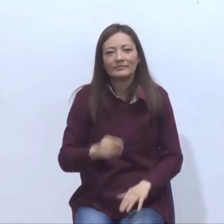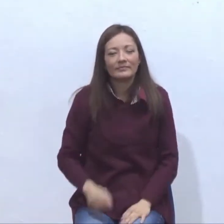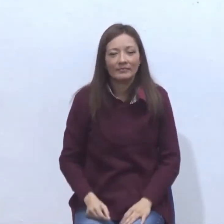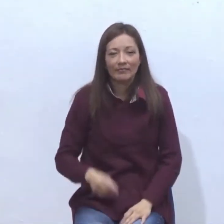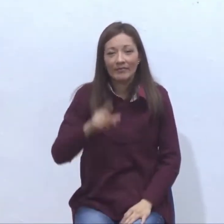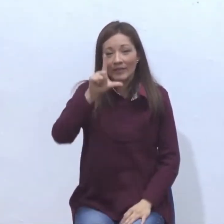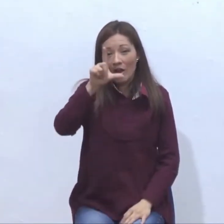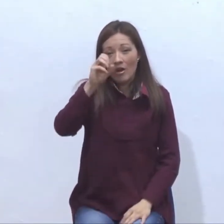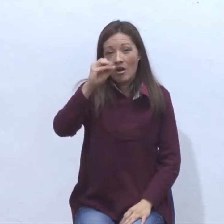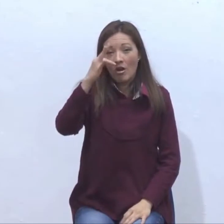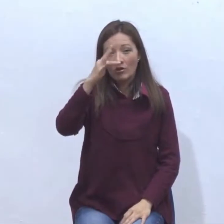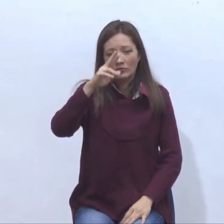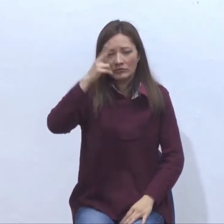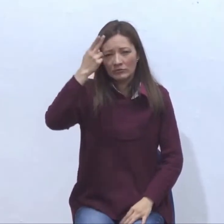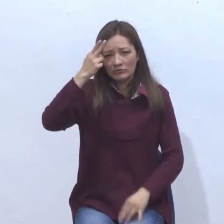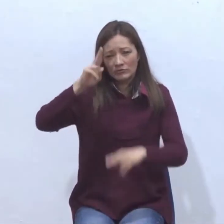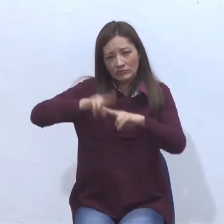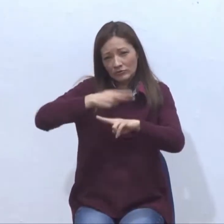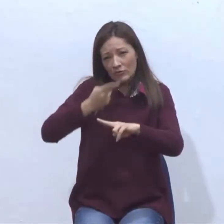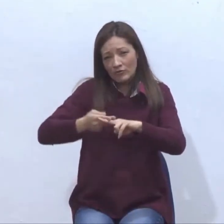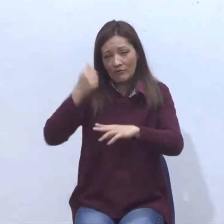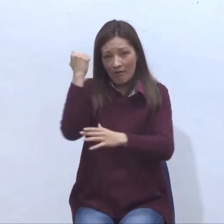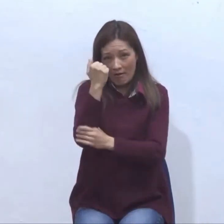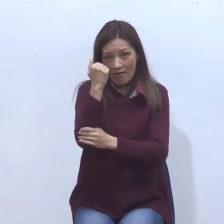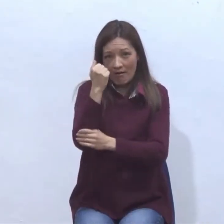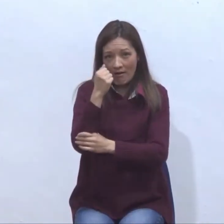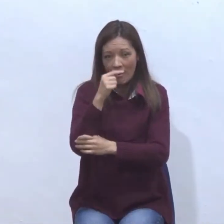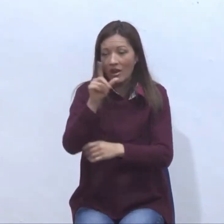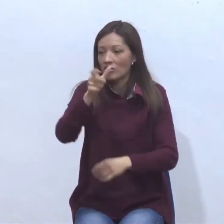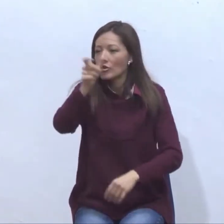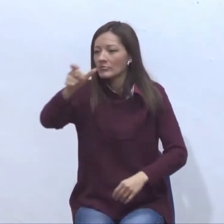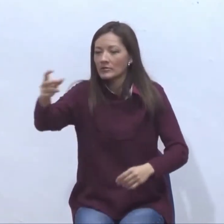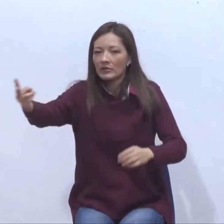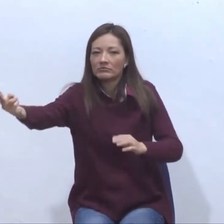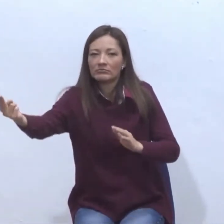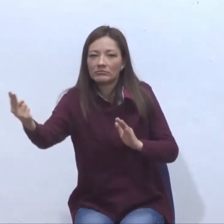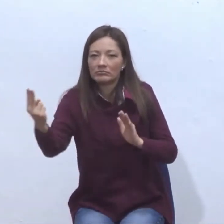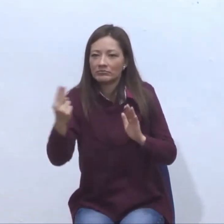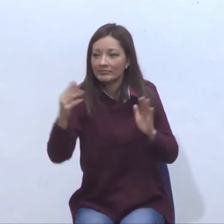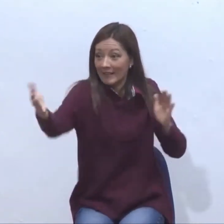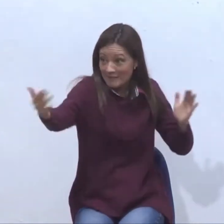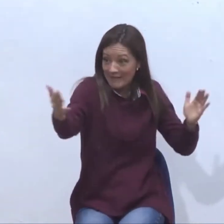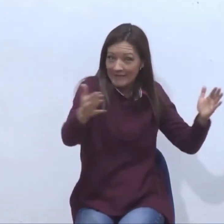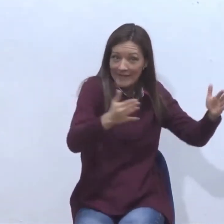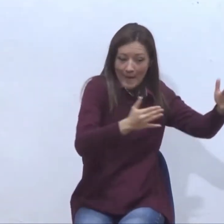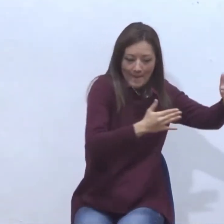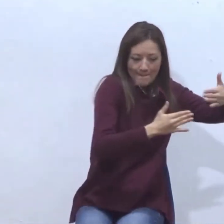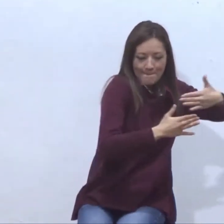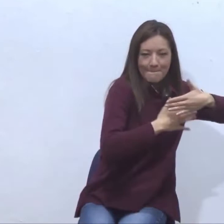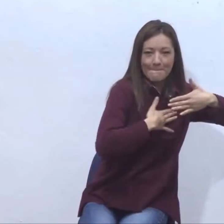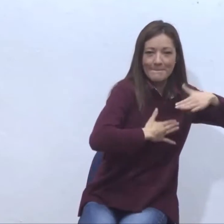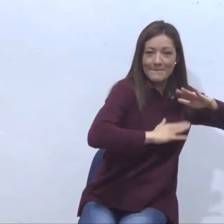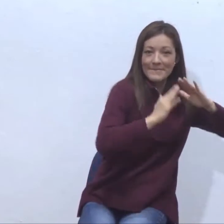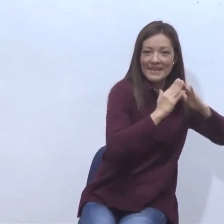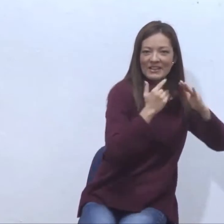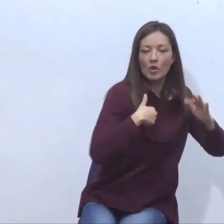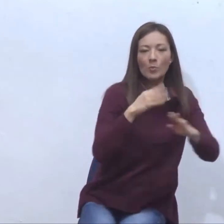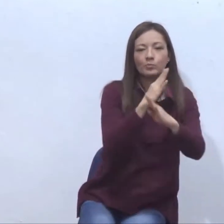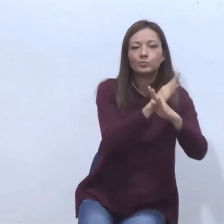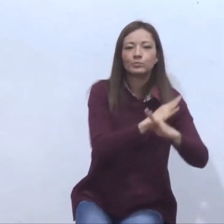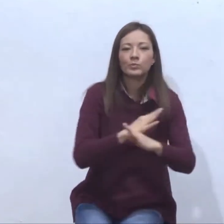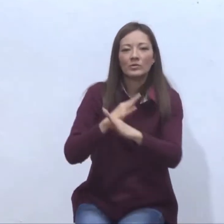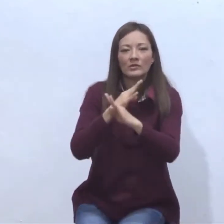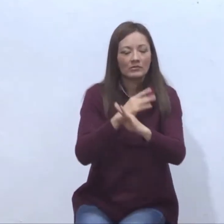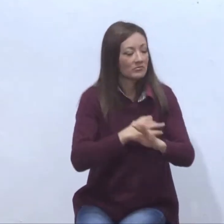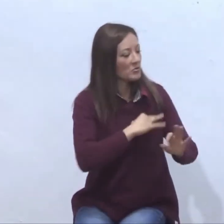resguarda en su casa y no quiere que le hagan daño, porque el que resguarda a alguien en su casa está dispuesto a dar la